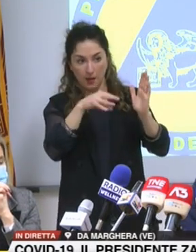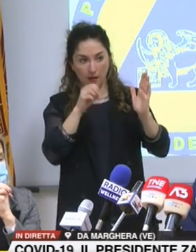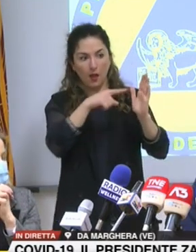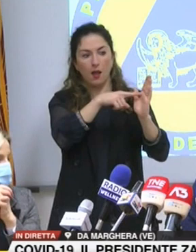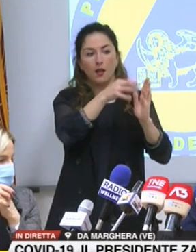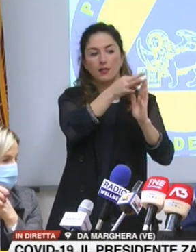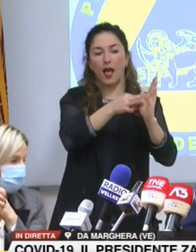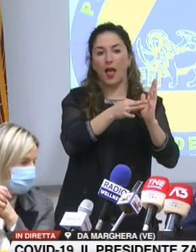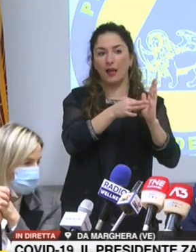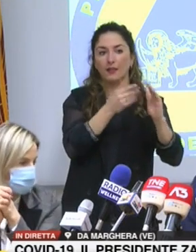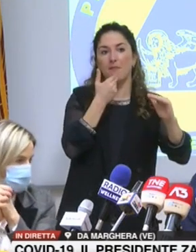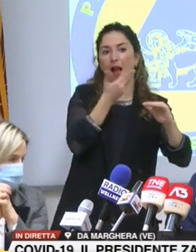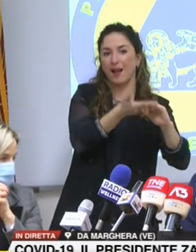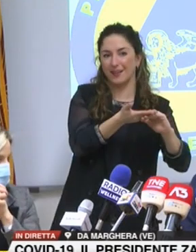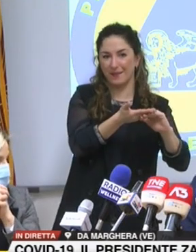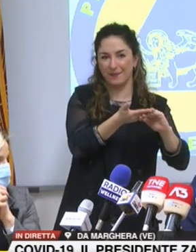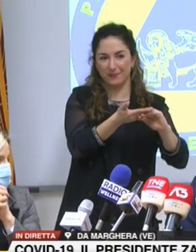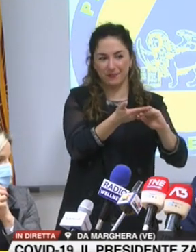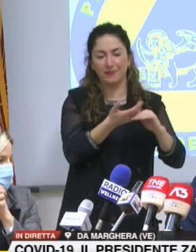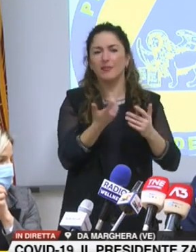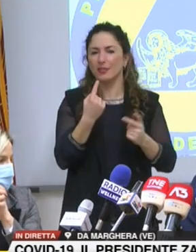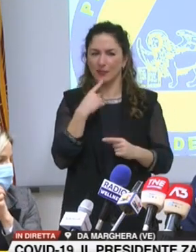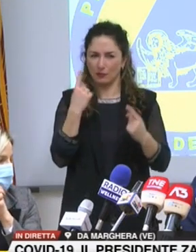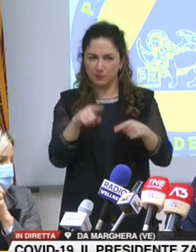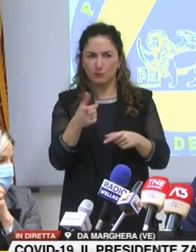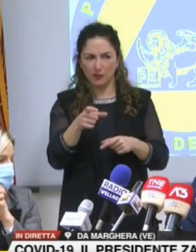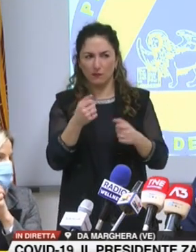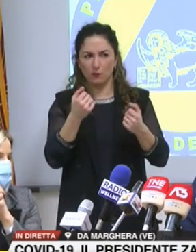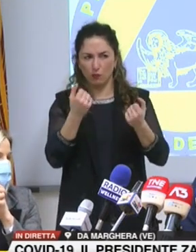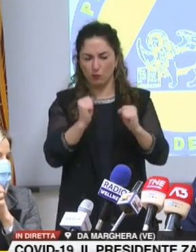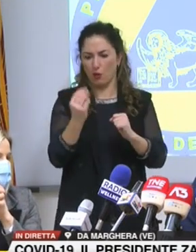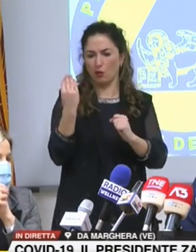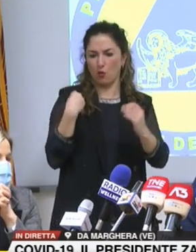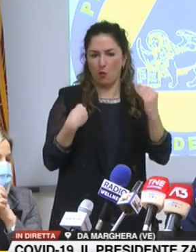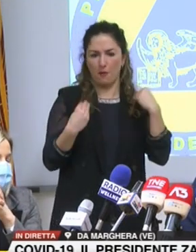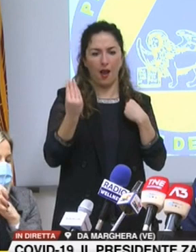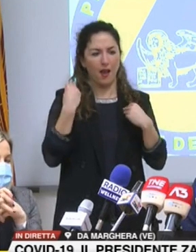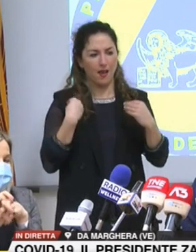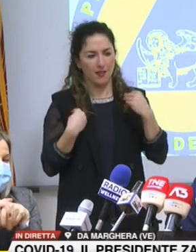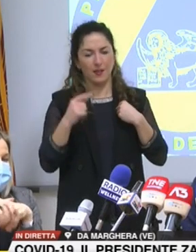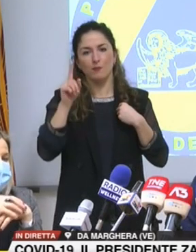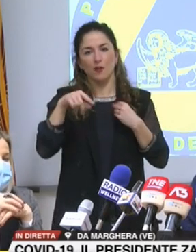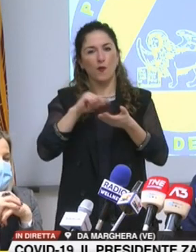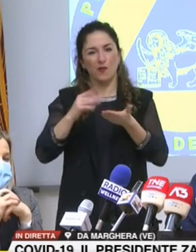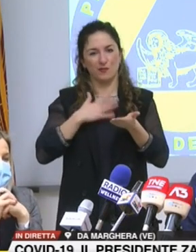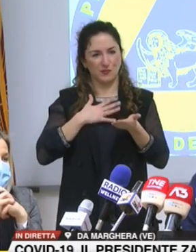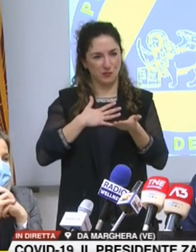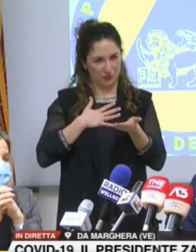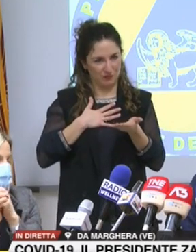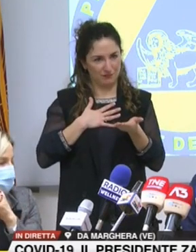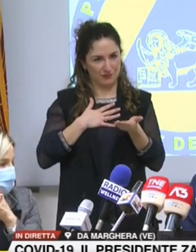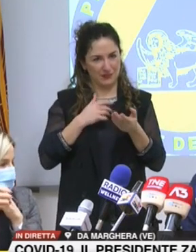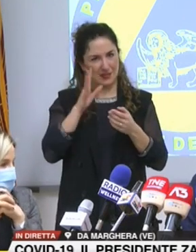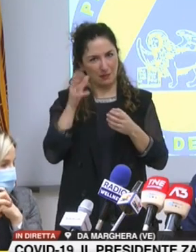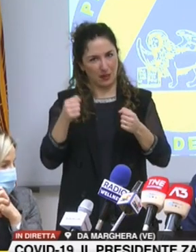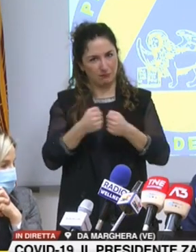sul portale nazionale. Mi evidenzio questo aspetto perché è fonte di tante domande quotidianamente anche ai nostri uffici. Quindi